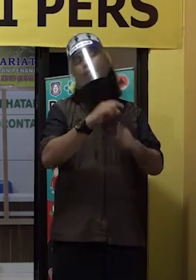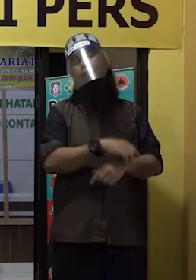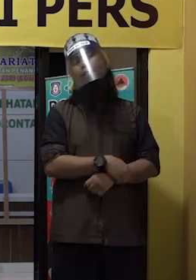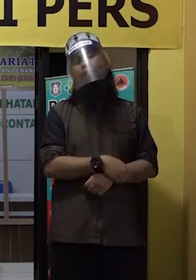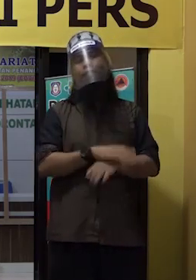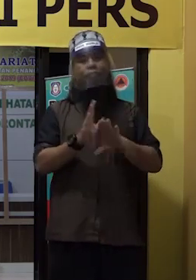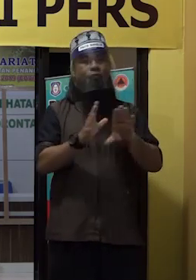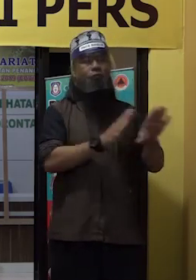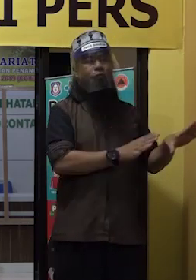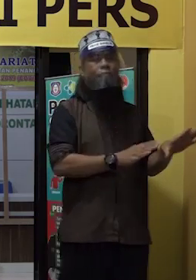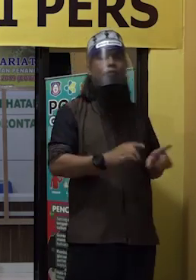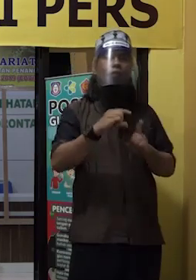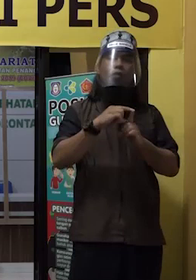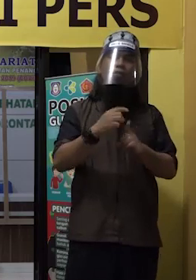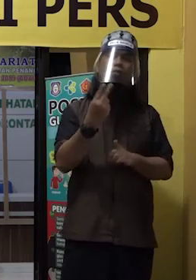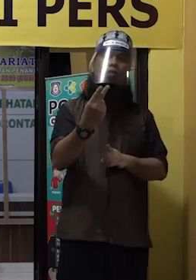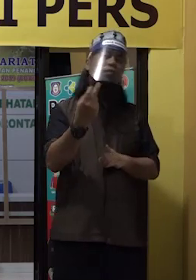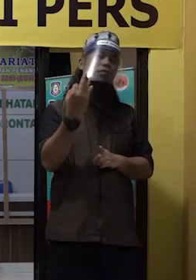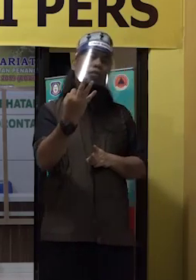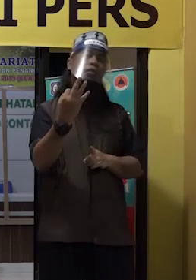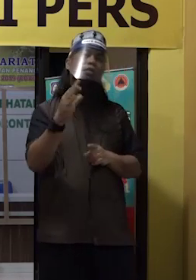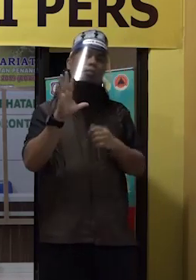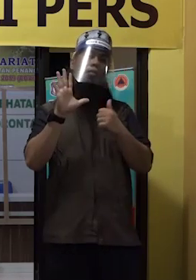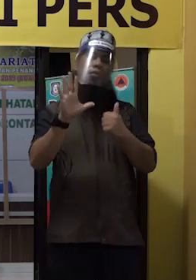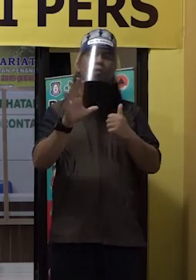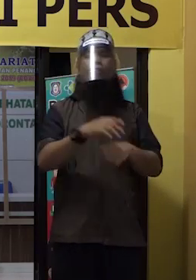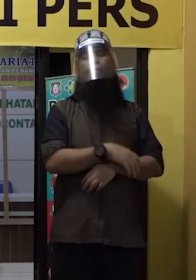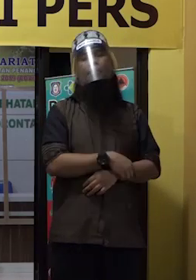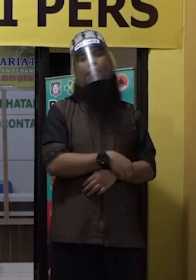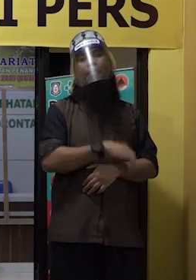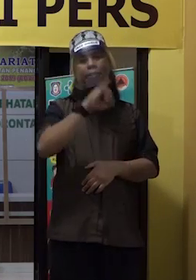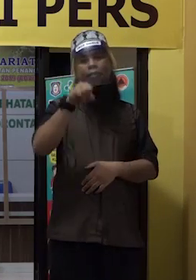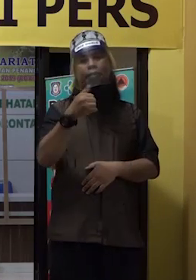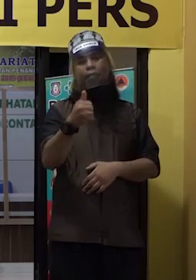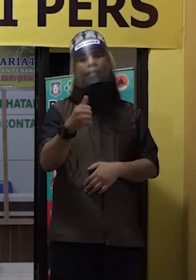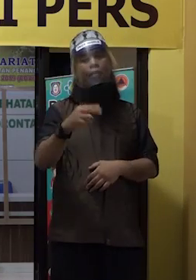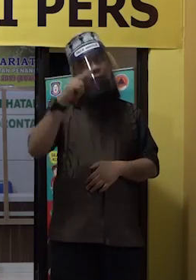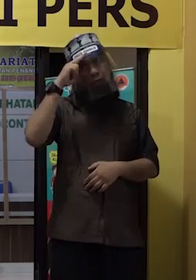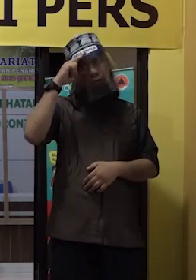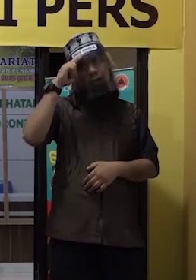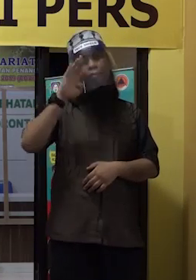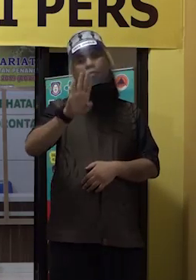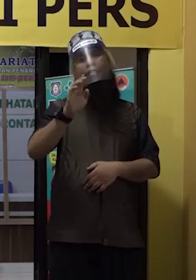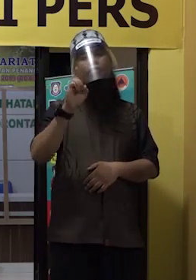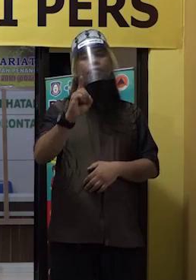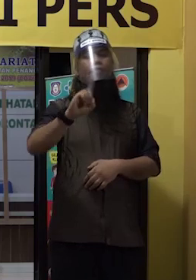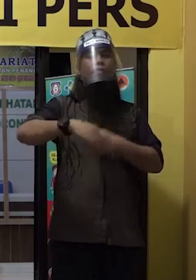Pasien berikutnya adalah pasien 236 JA, laki-laki 41